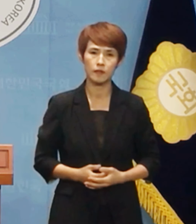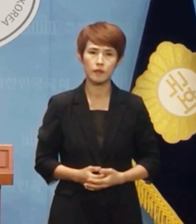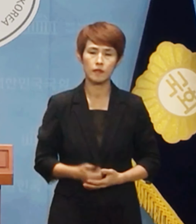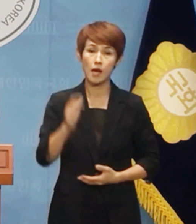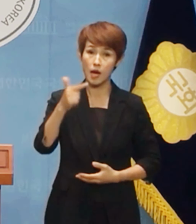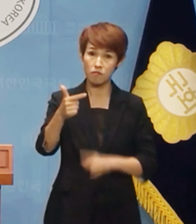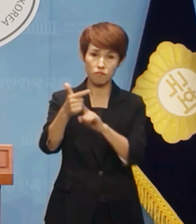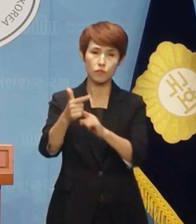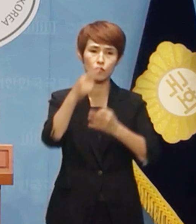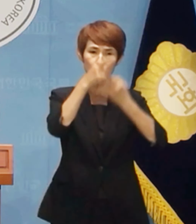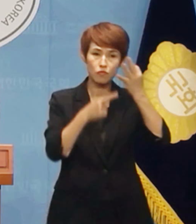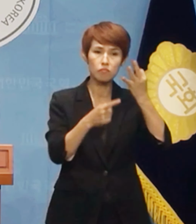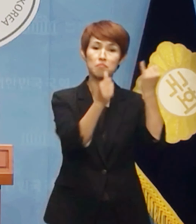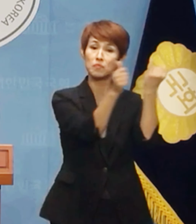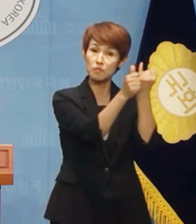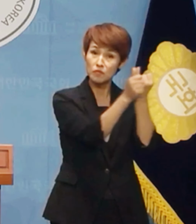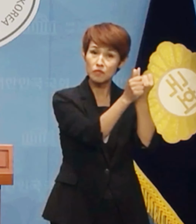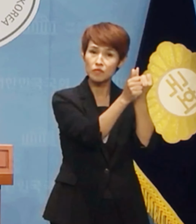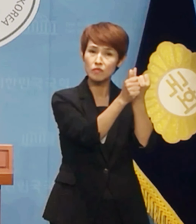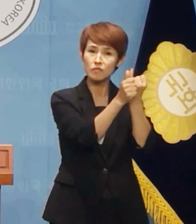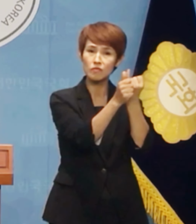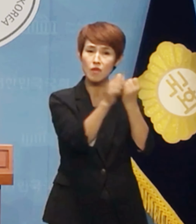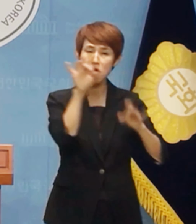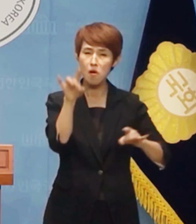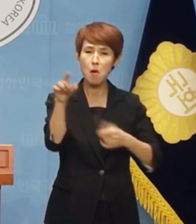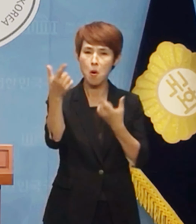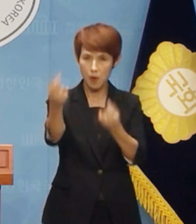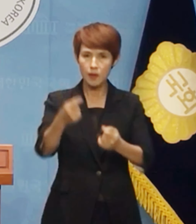대표는 윤 김건희 부부의 꼭두